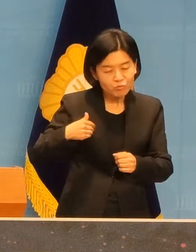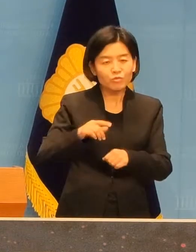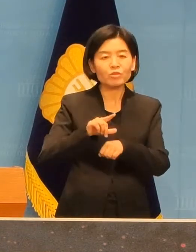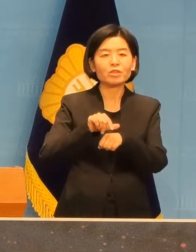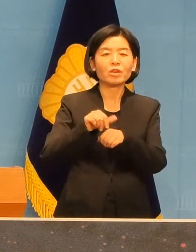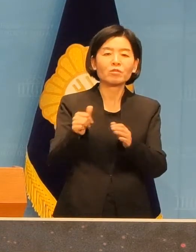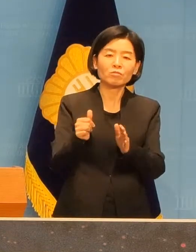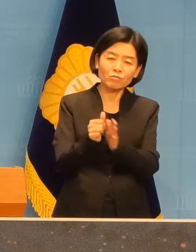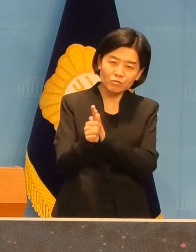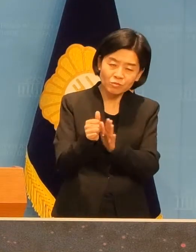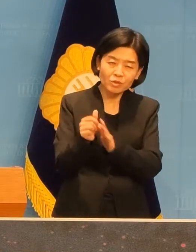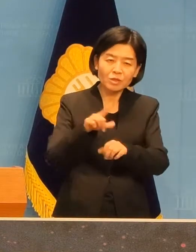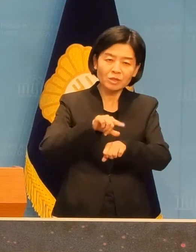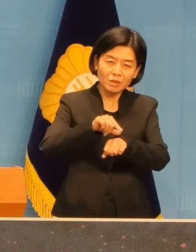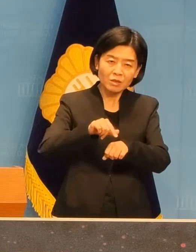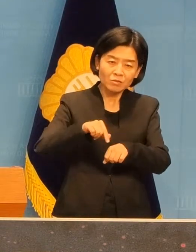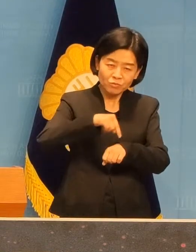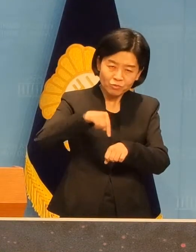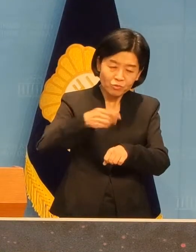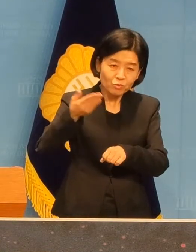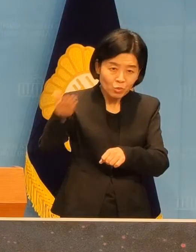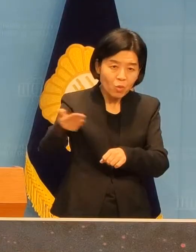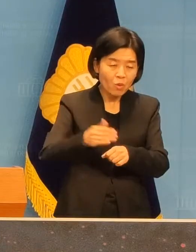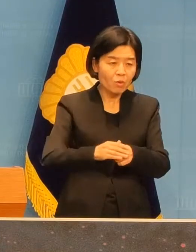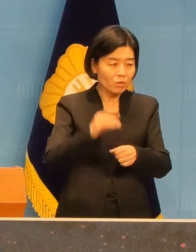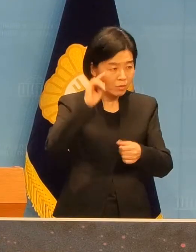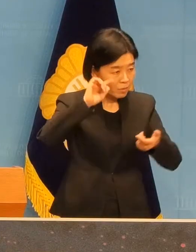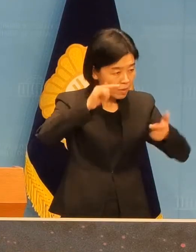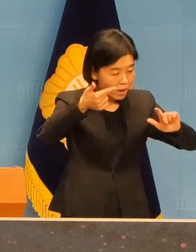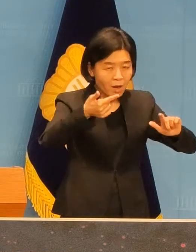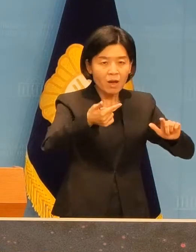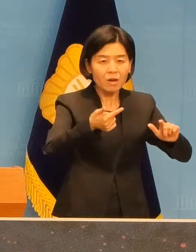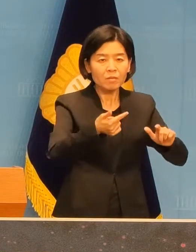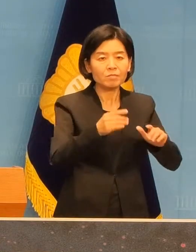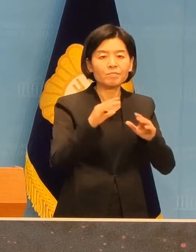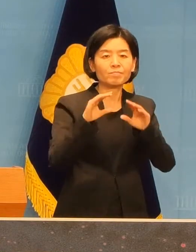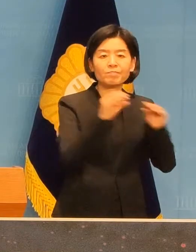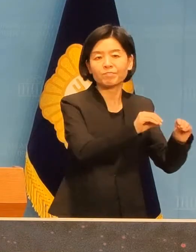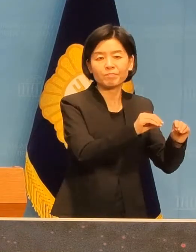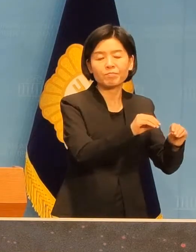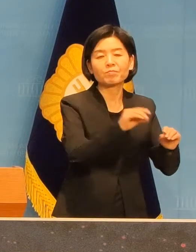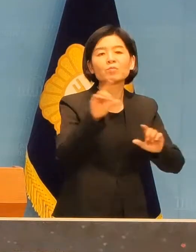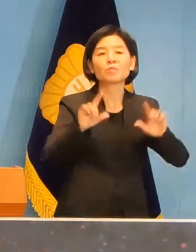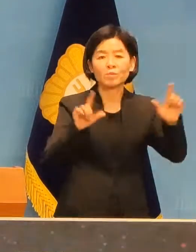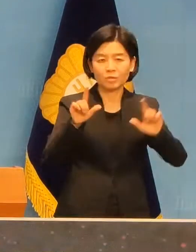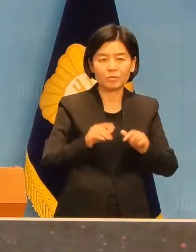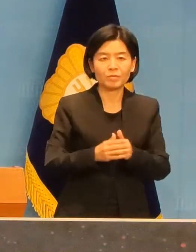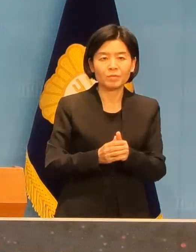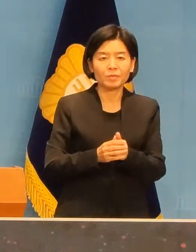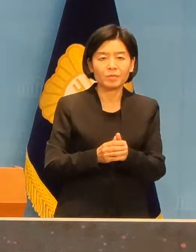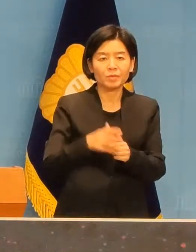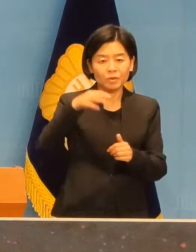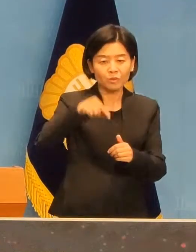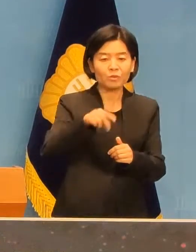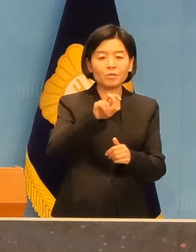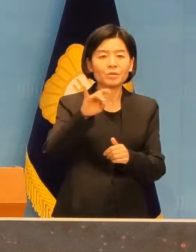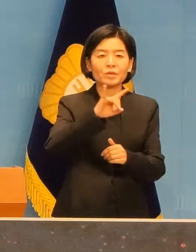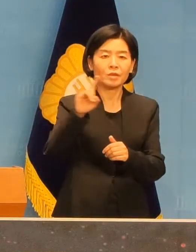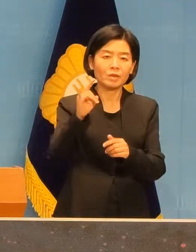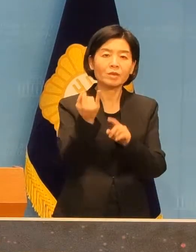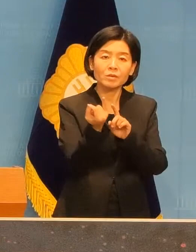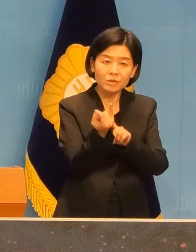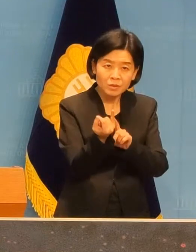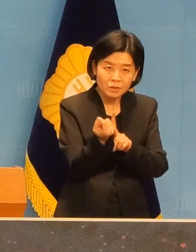또 그에 대한 반론은 철저히 묵살된 모습이었습니다. 한편 추미애 위원장은 여러분들